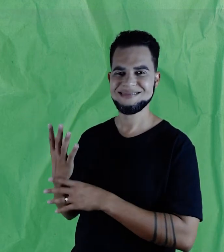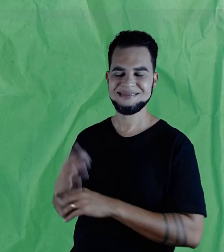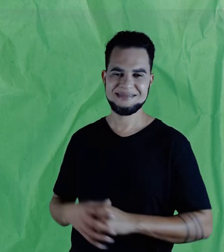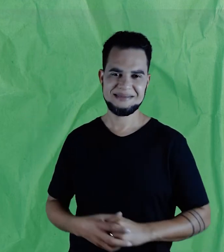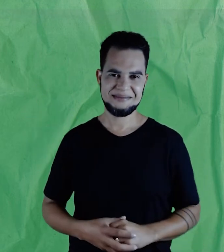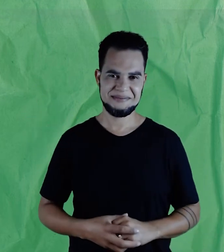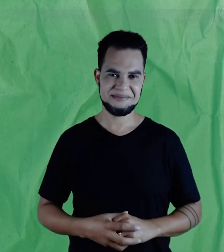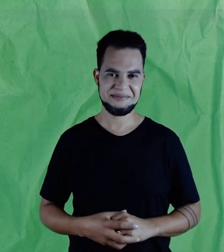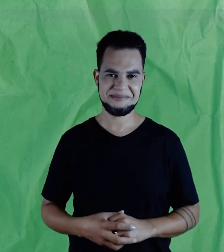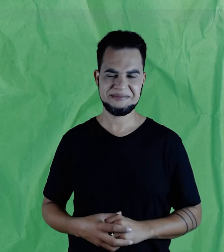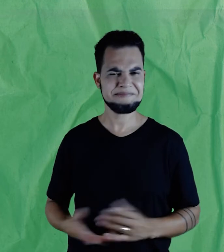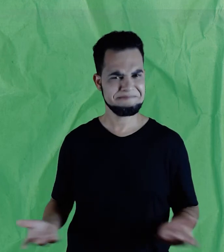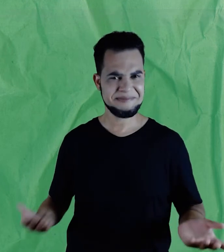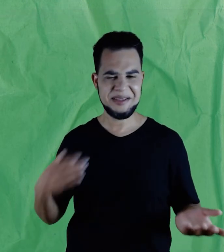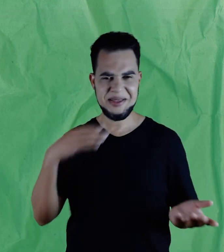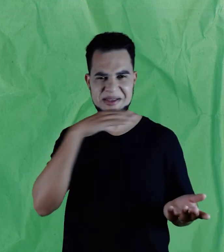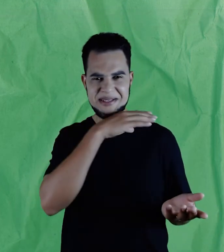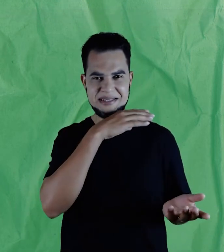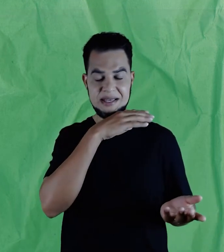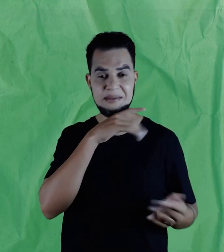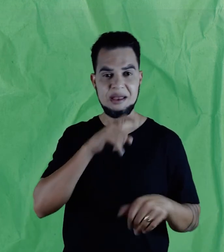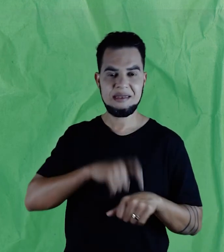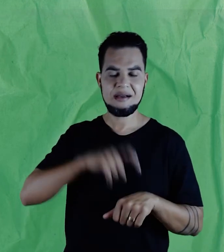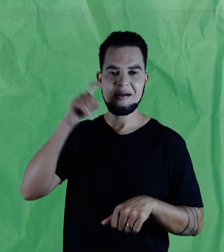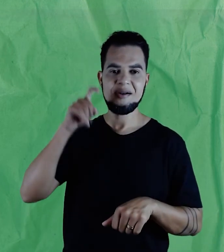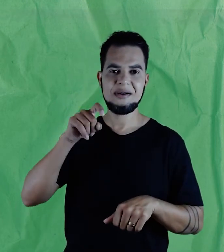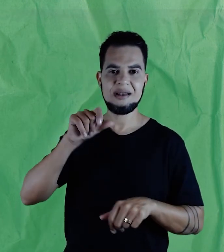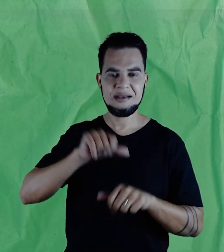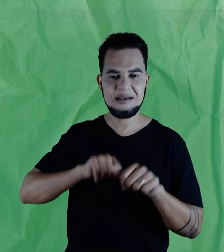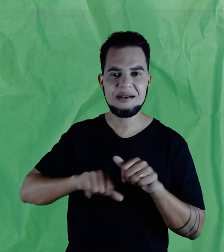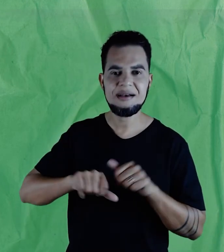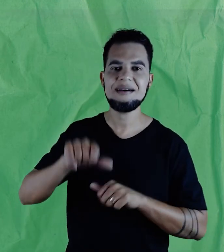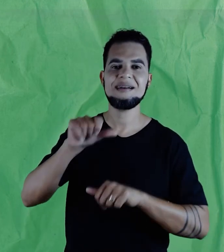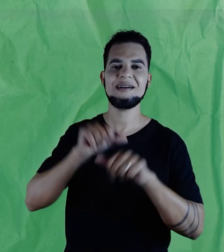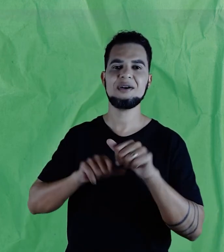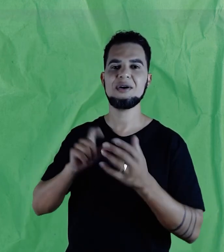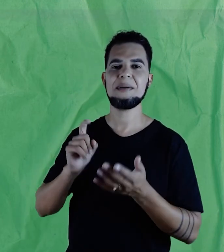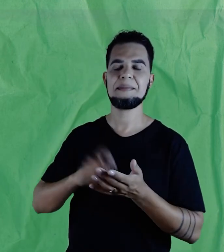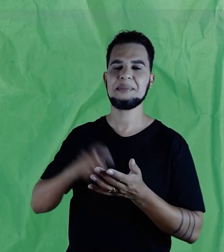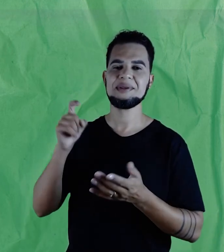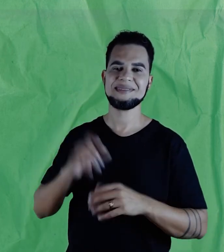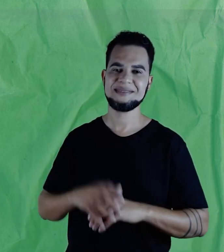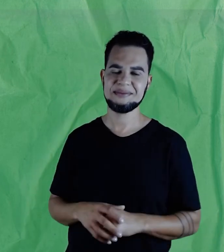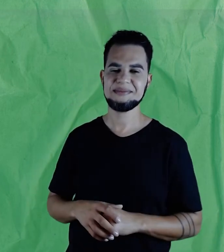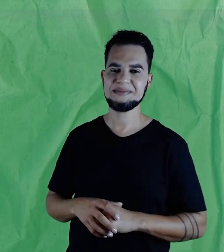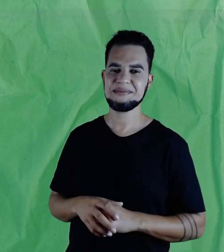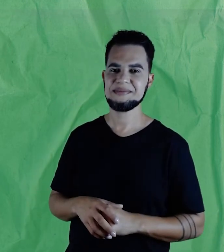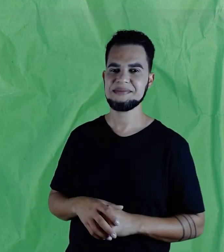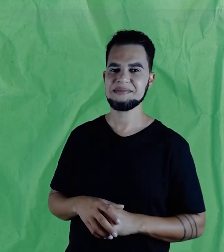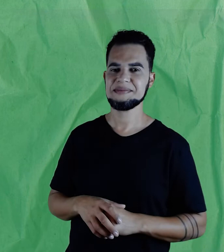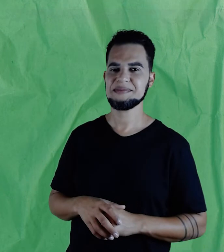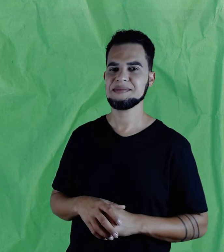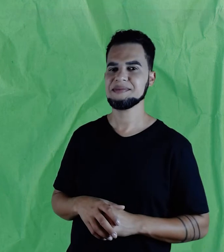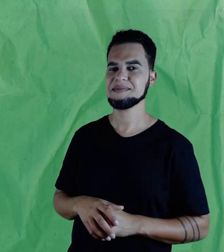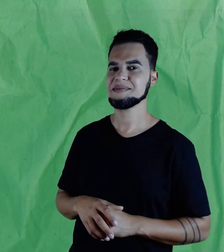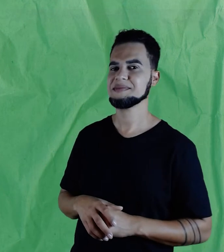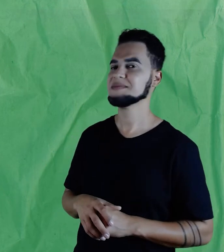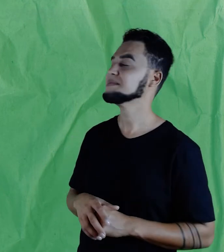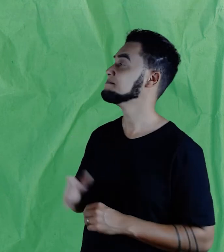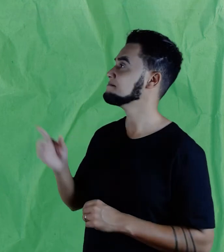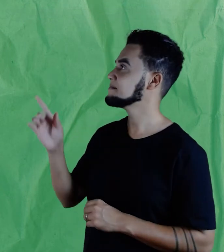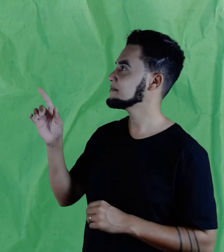né? Percebam que imediatamente ele renderizou o botão aqui na linha de baixo, né? O display